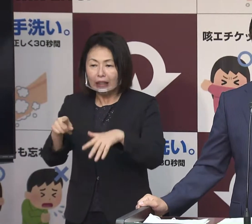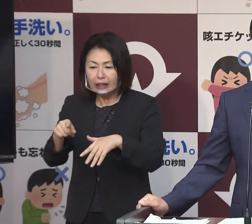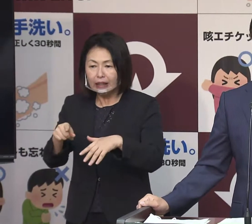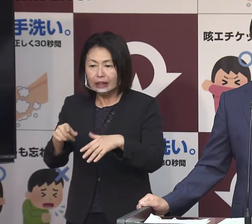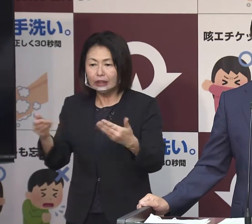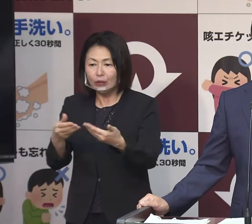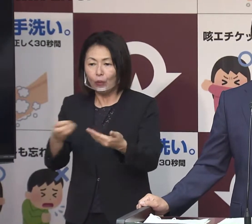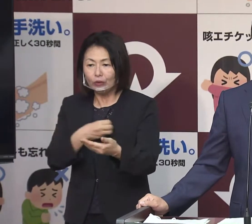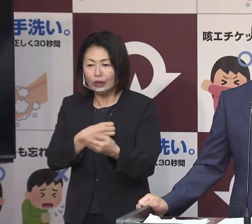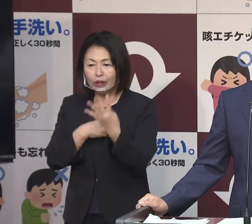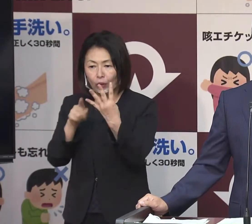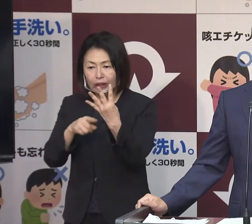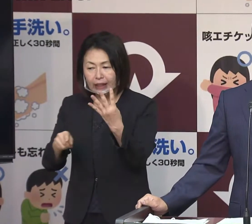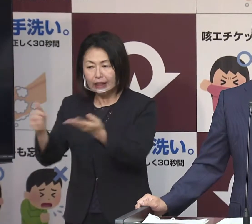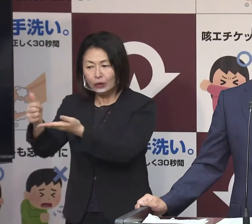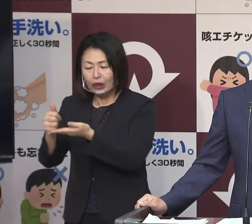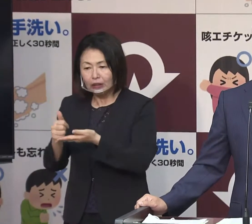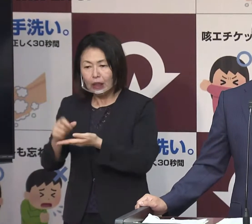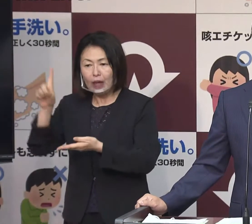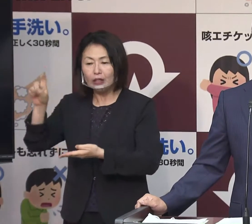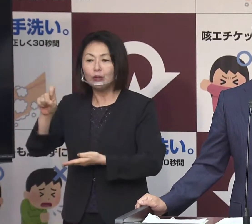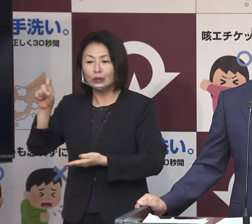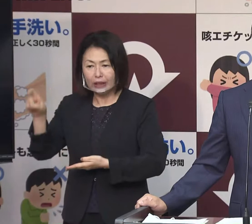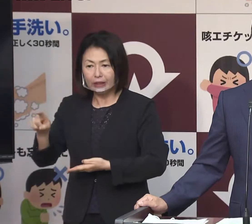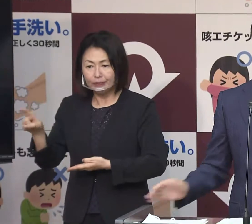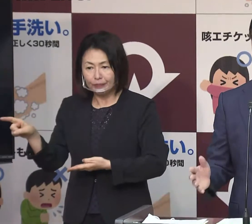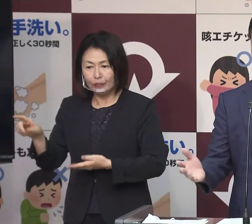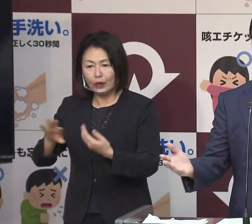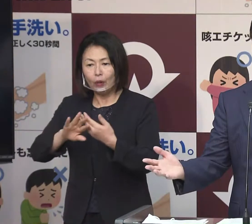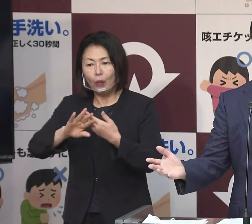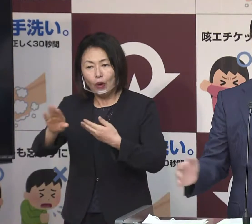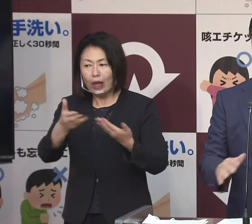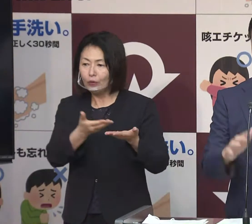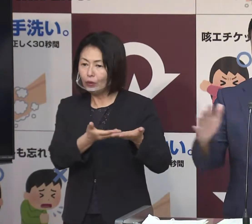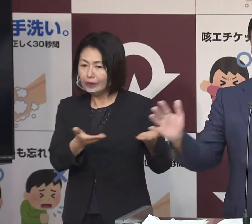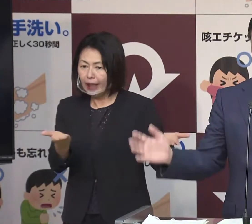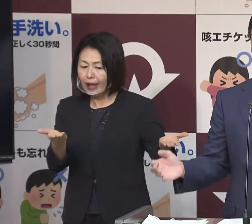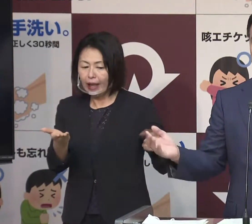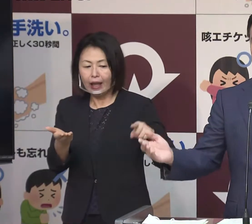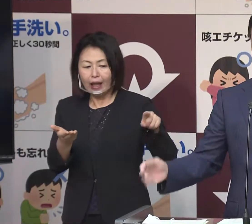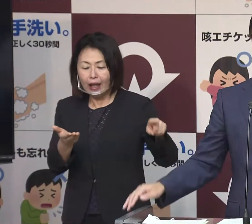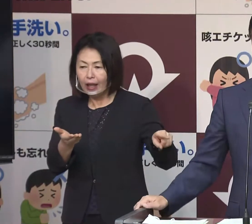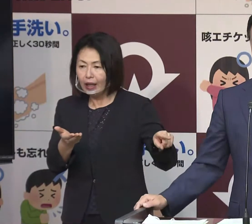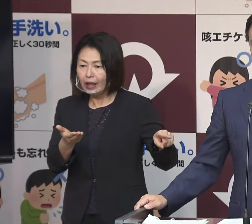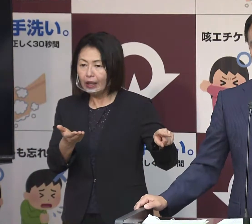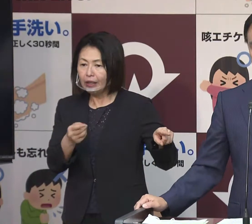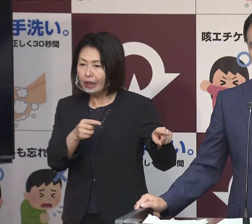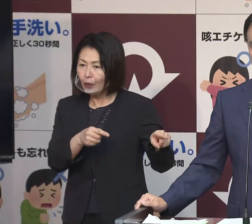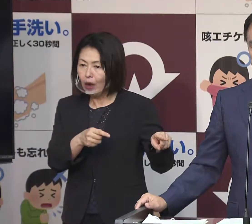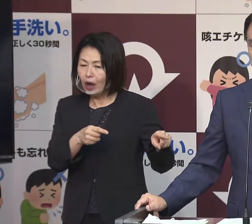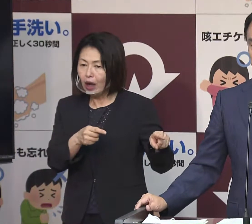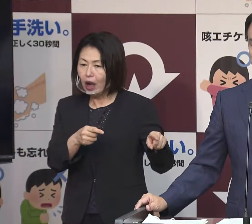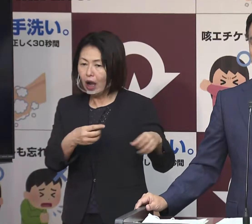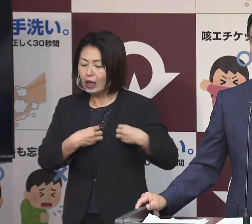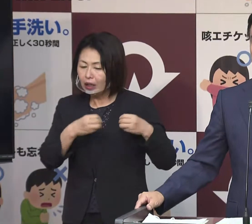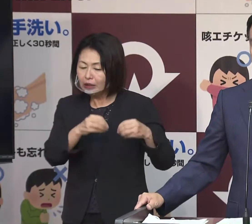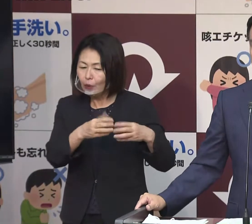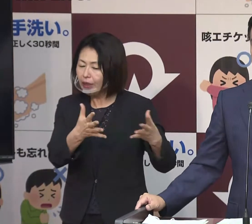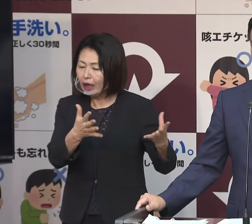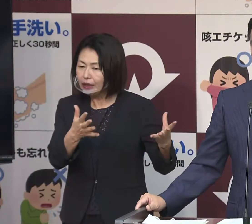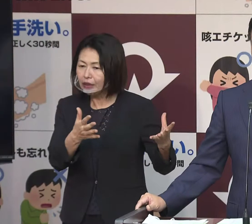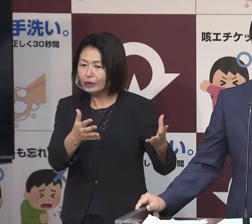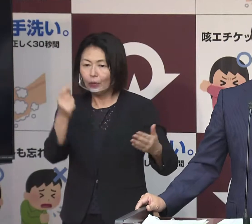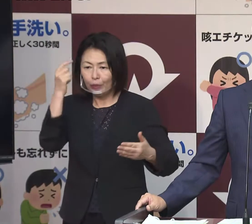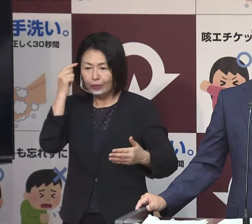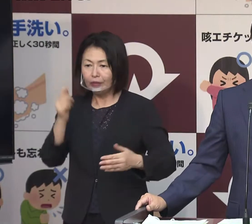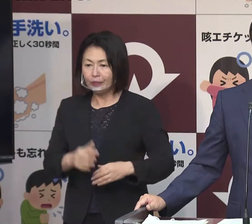名、利用客10名ということで、他のエリア、他のお店でですね、このエリアの他のお店で感染が出ているというわけではない